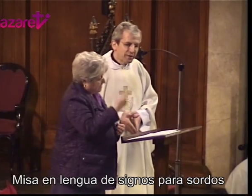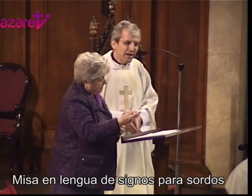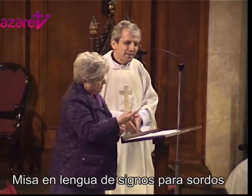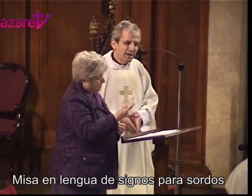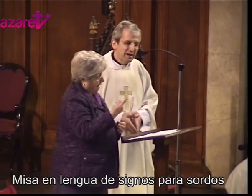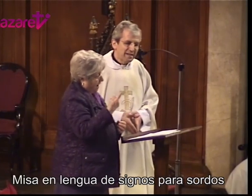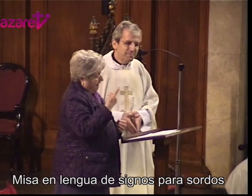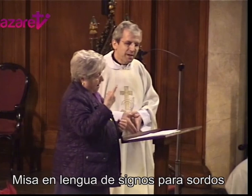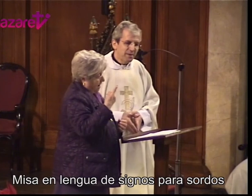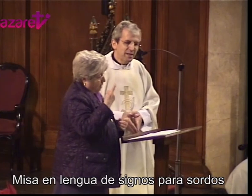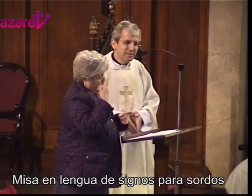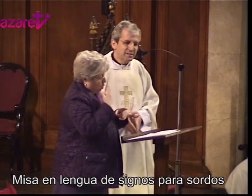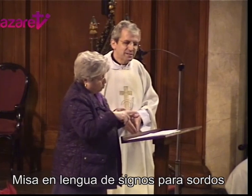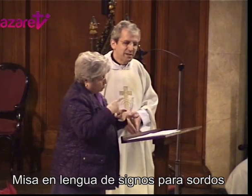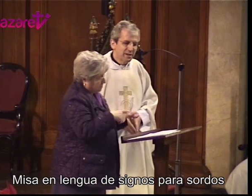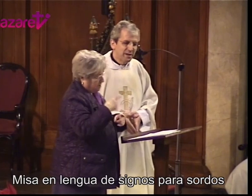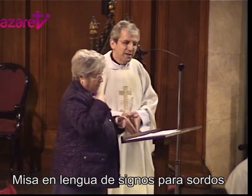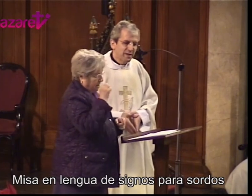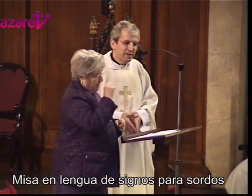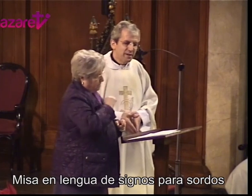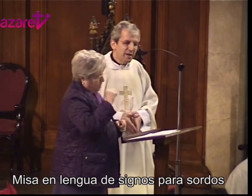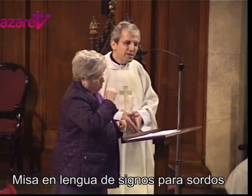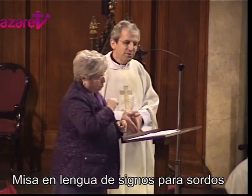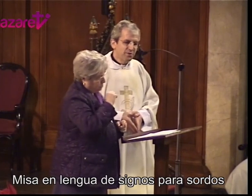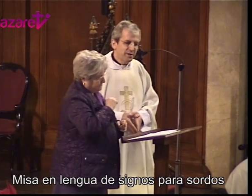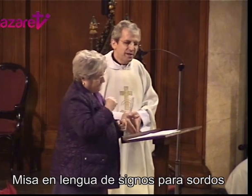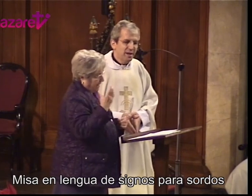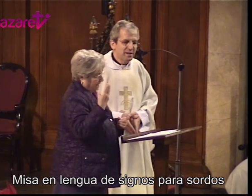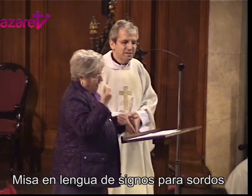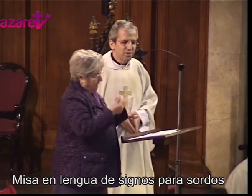Contad las maravillas que hizo el Señor.